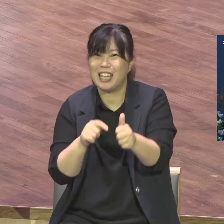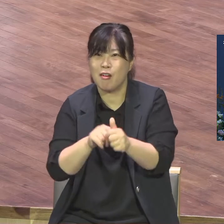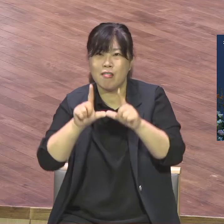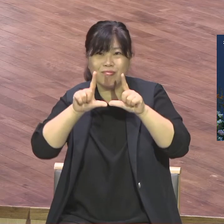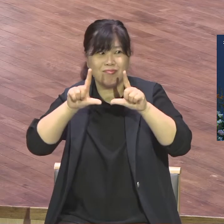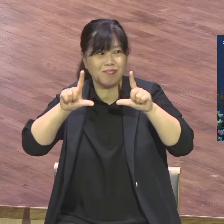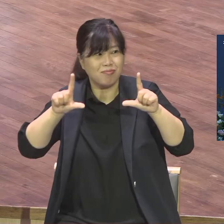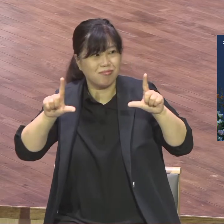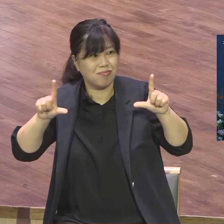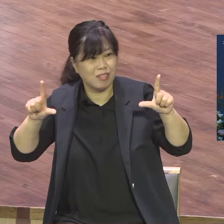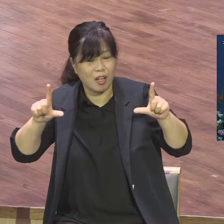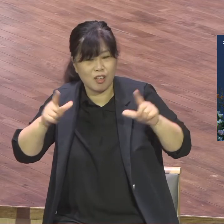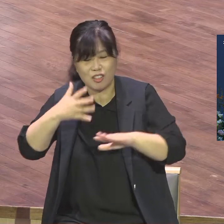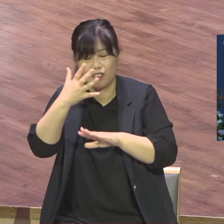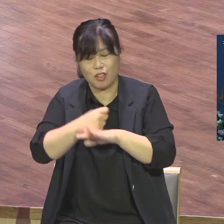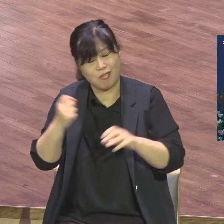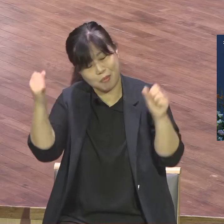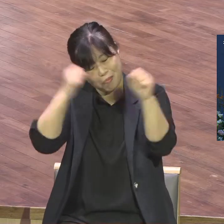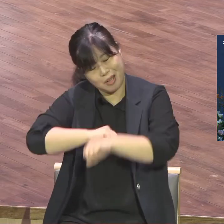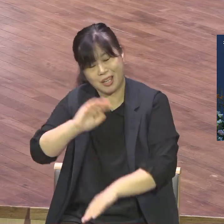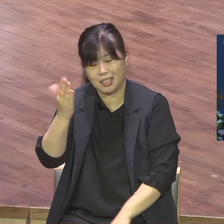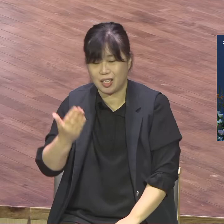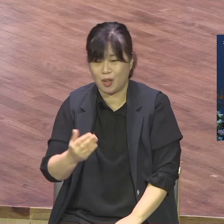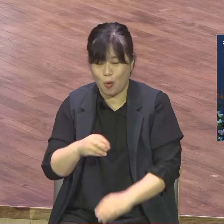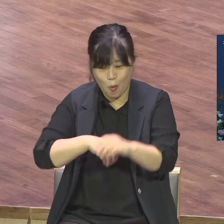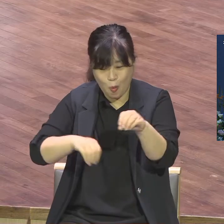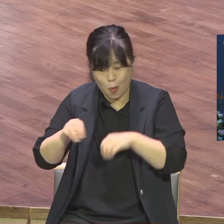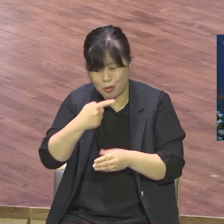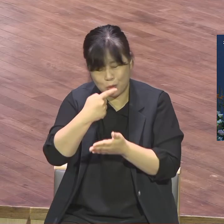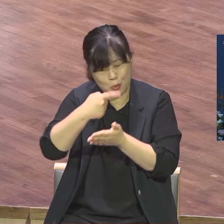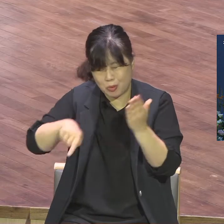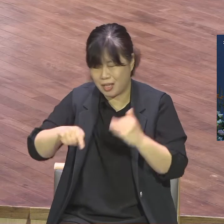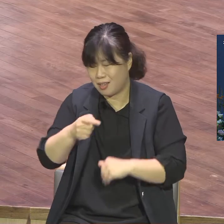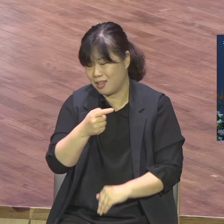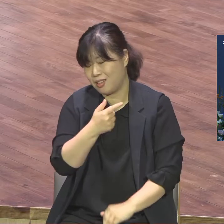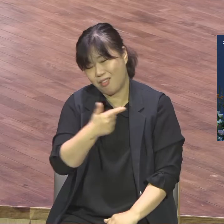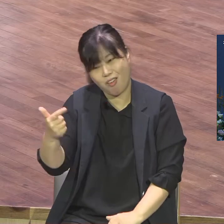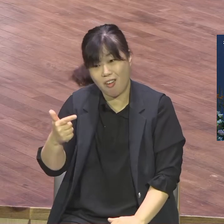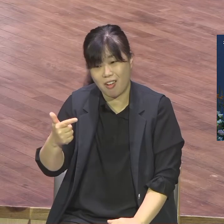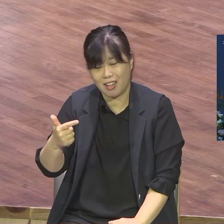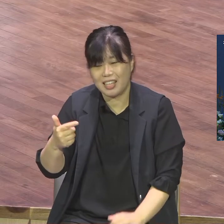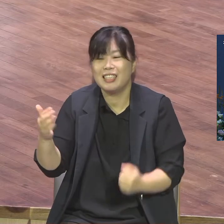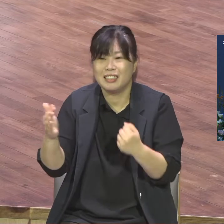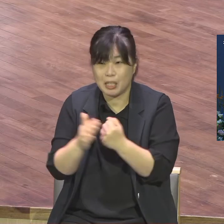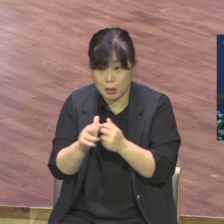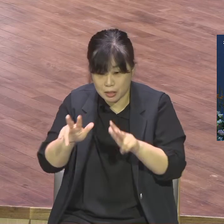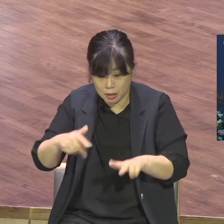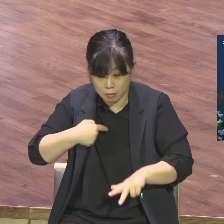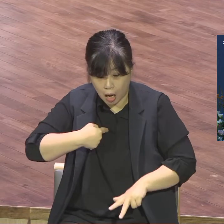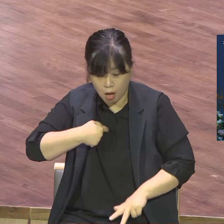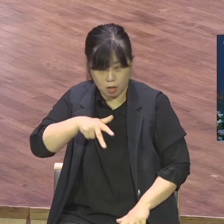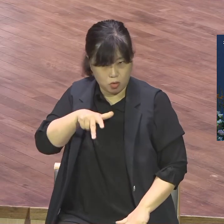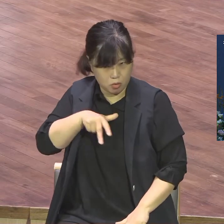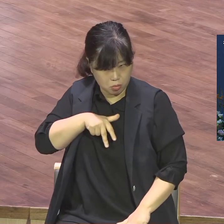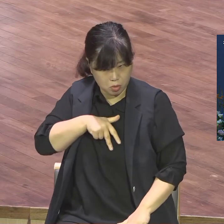말짱 아무것도 아니에요. 도리 손에만 시큰보고 말 거예요. 하나님께서